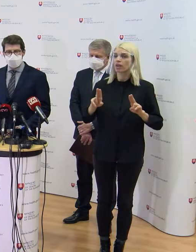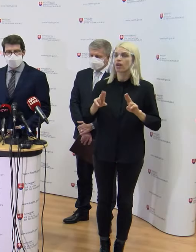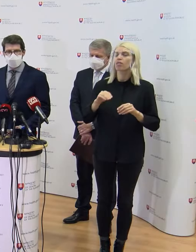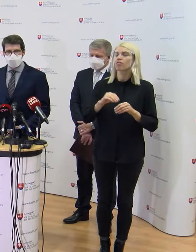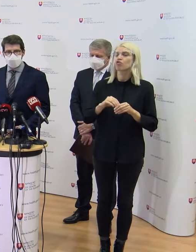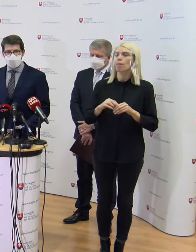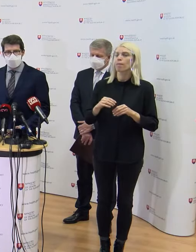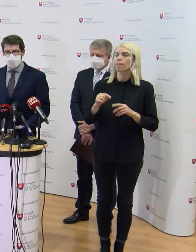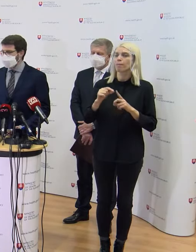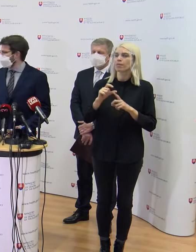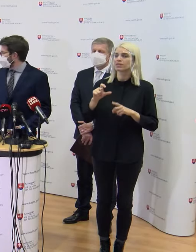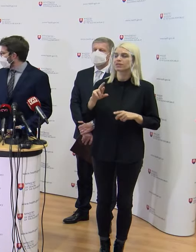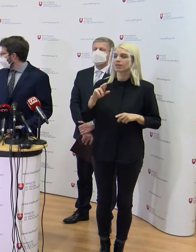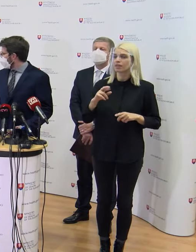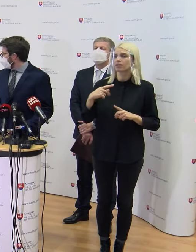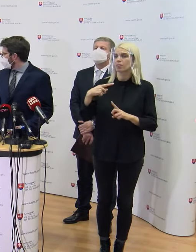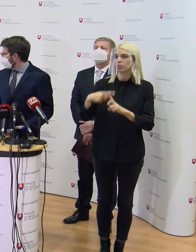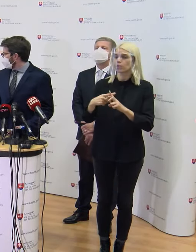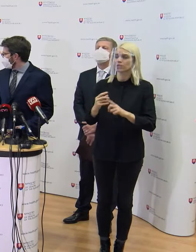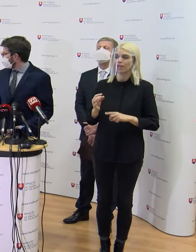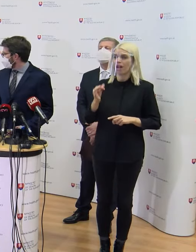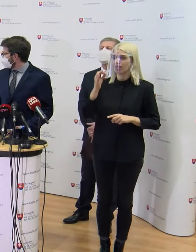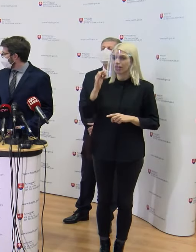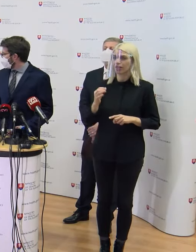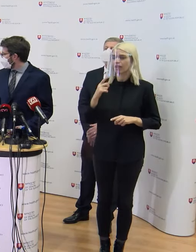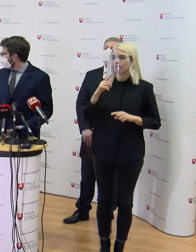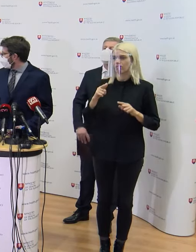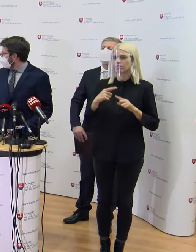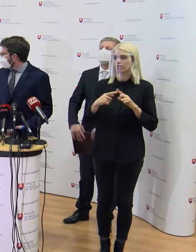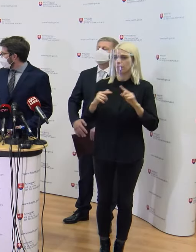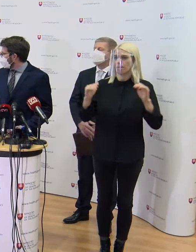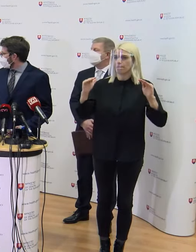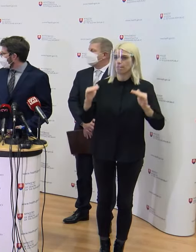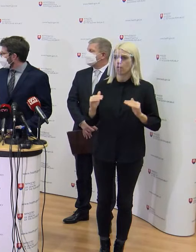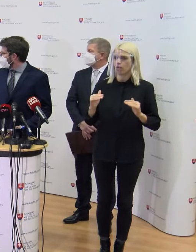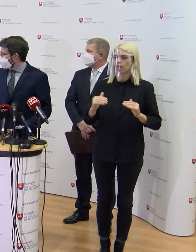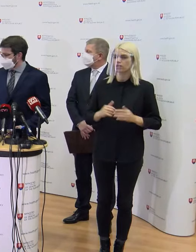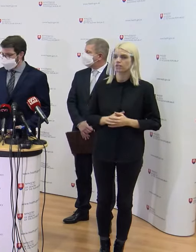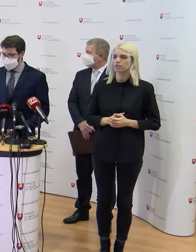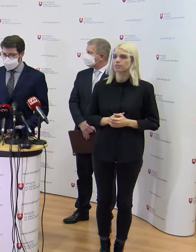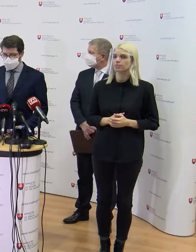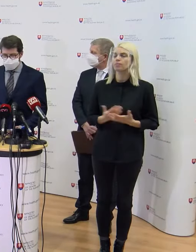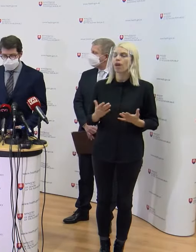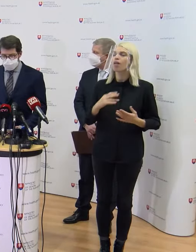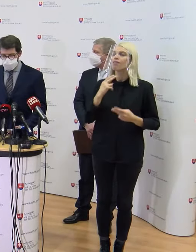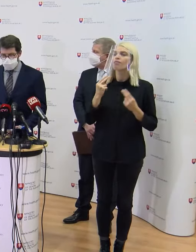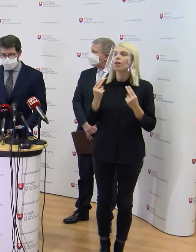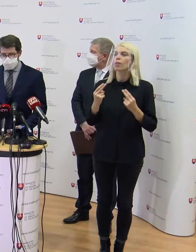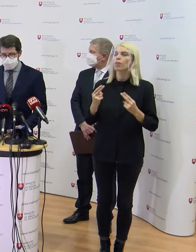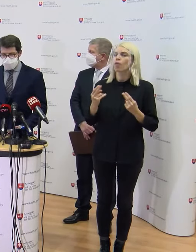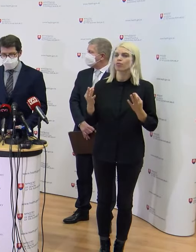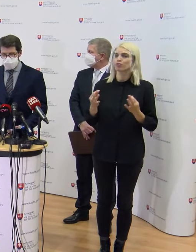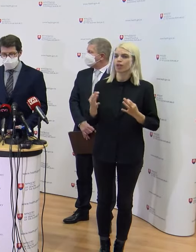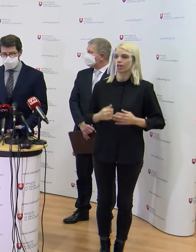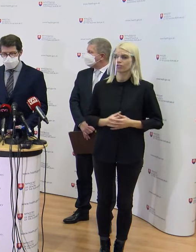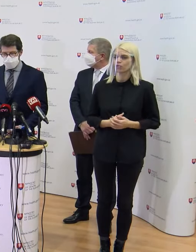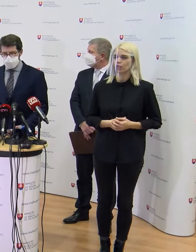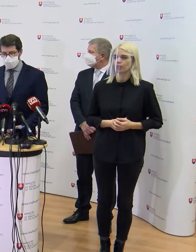antigenové testy, ku poklesu. To sme si už vysvetlovali, ale čo je podstatné, že